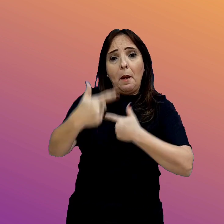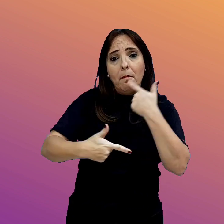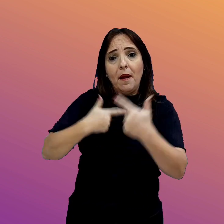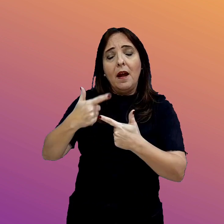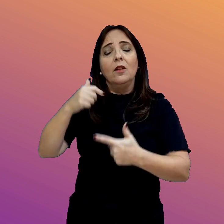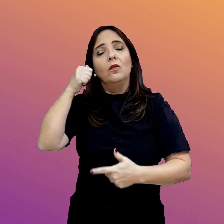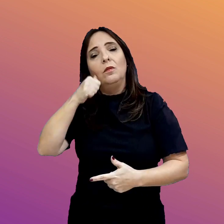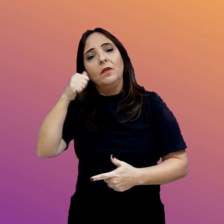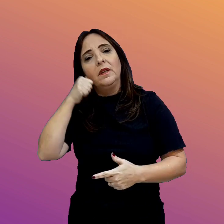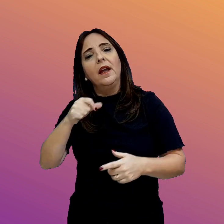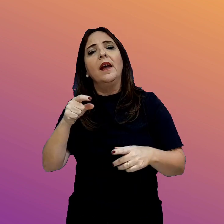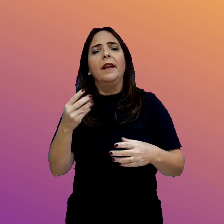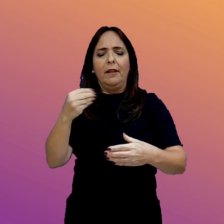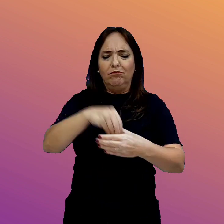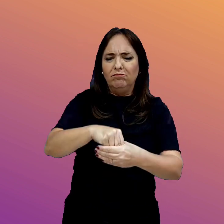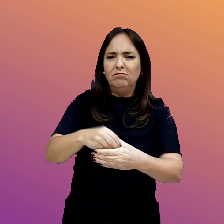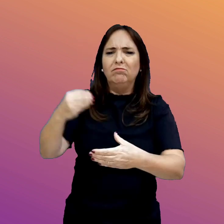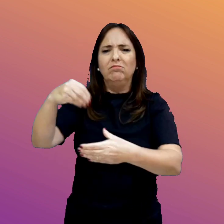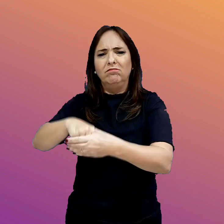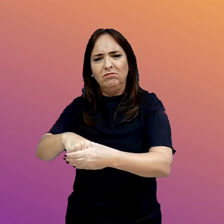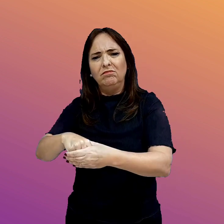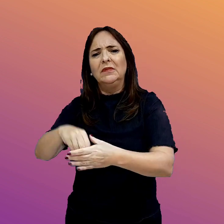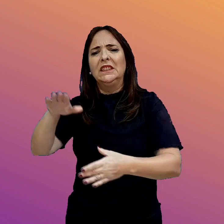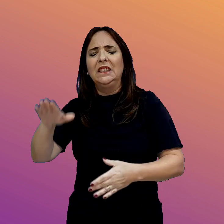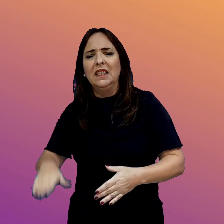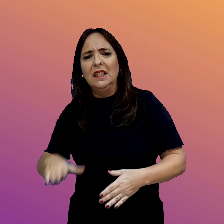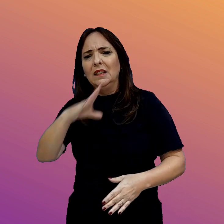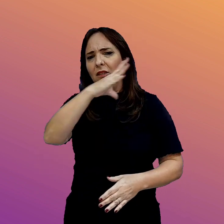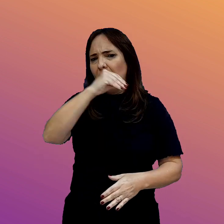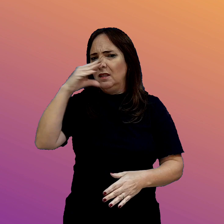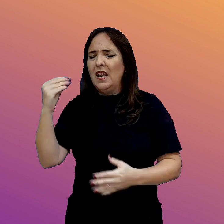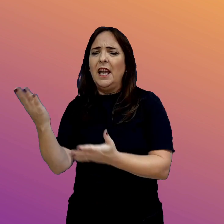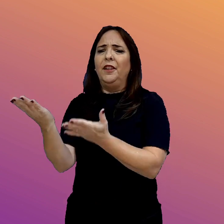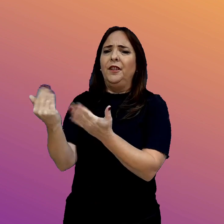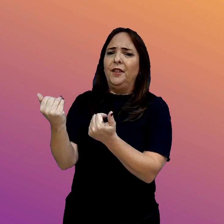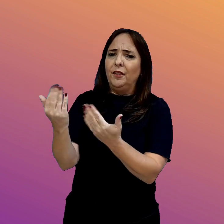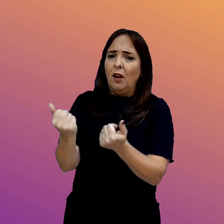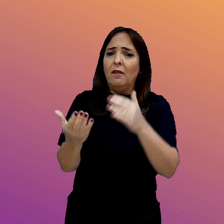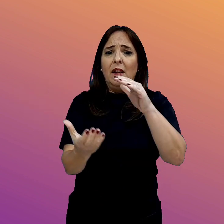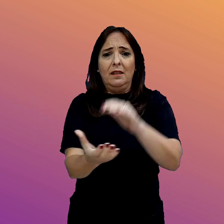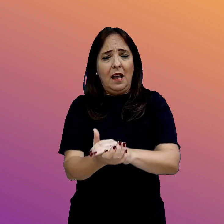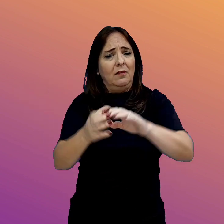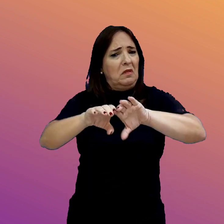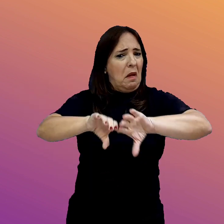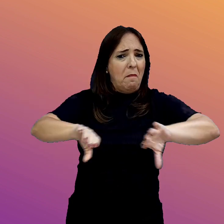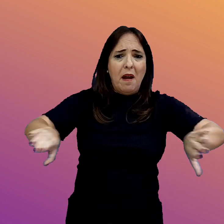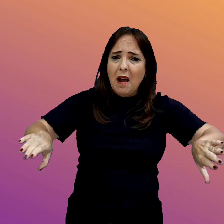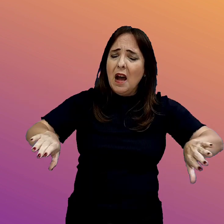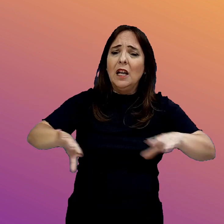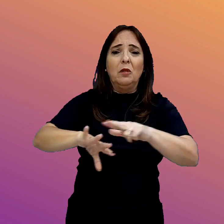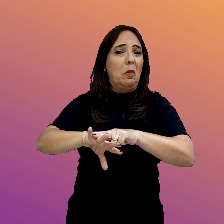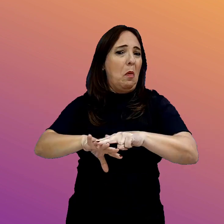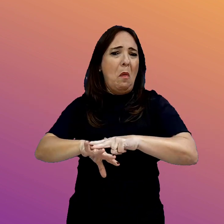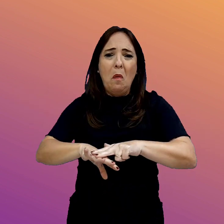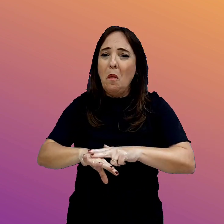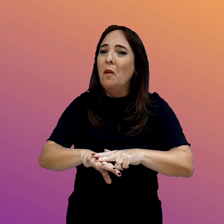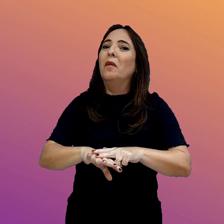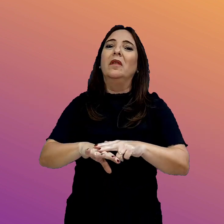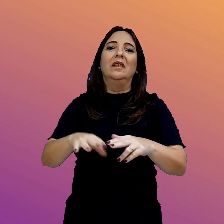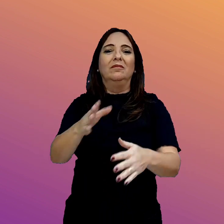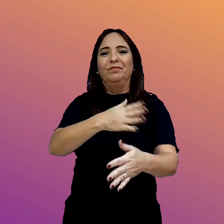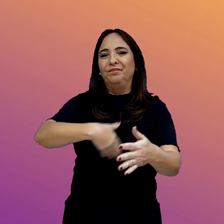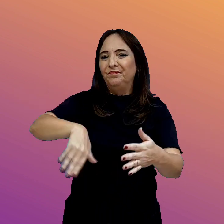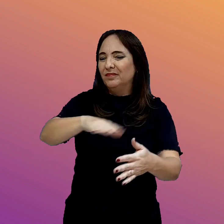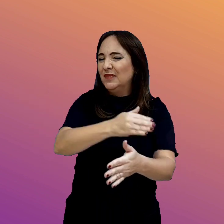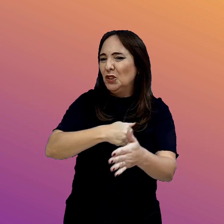inclui crianças, adolescentes, jovens, casados, divorciados, solteiros, noivos.